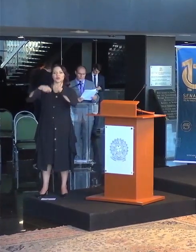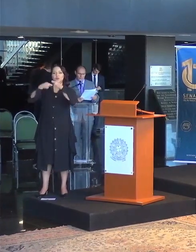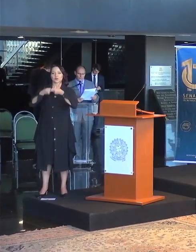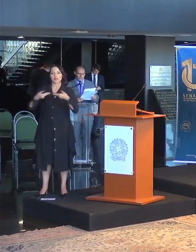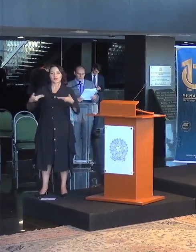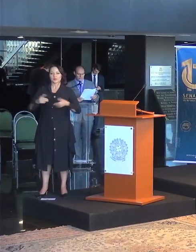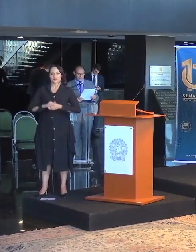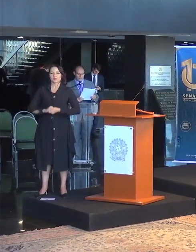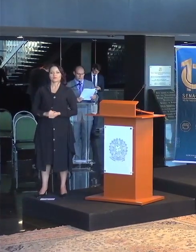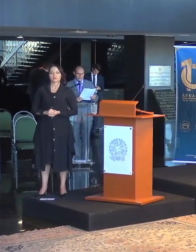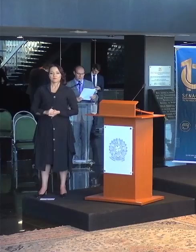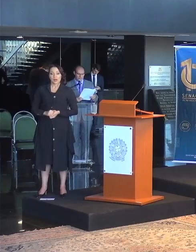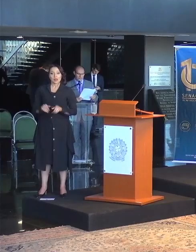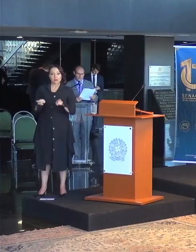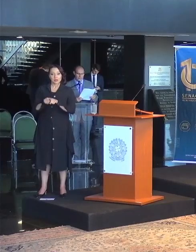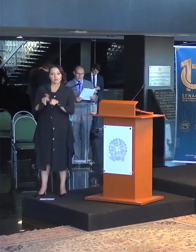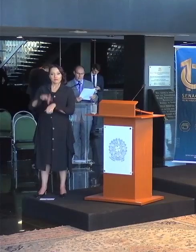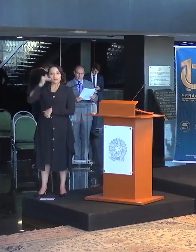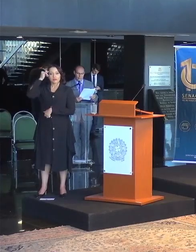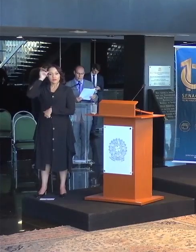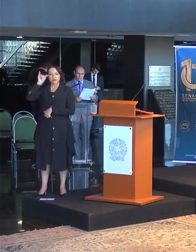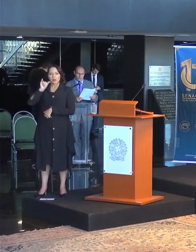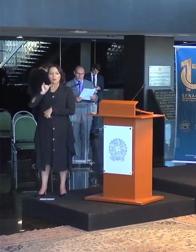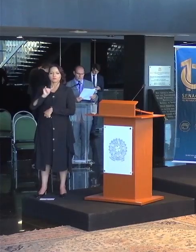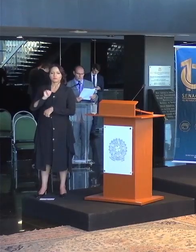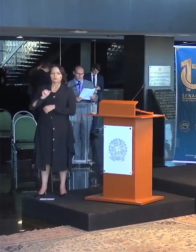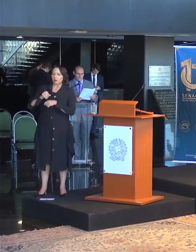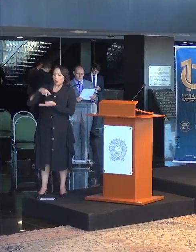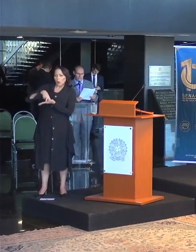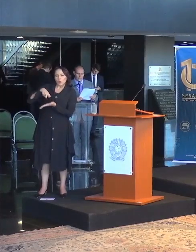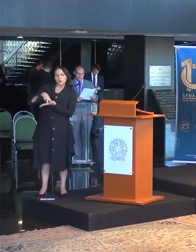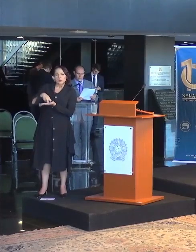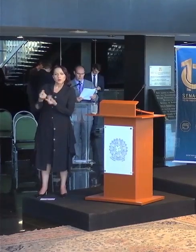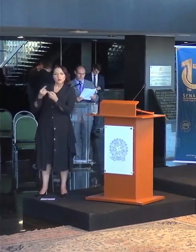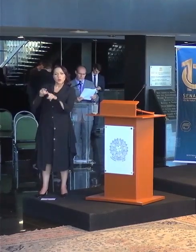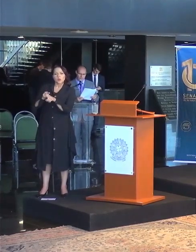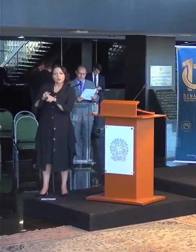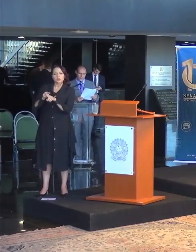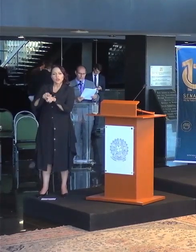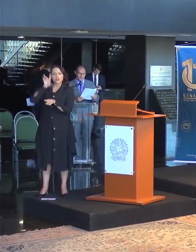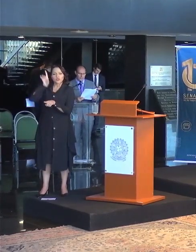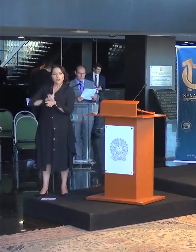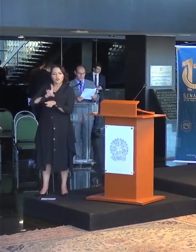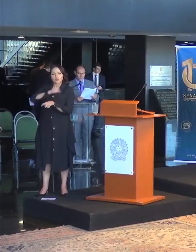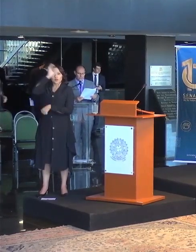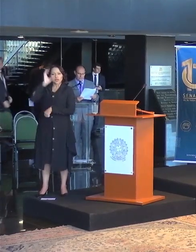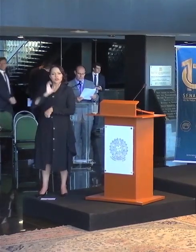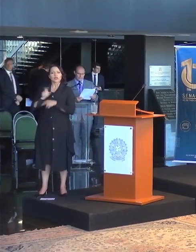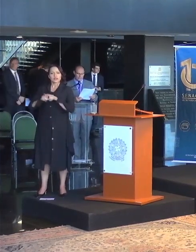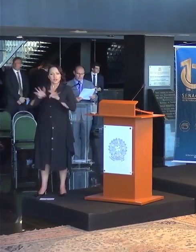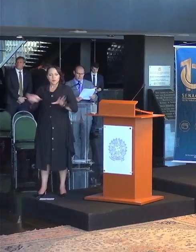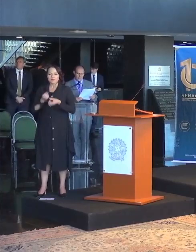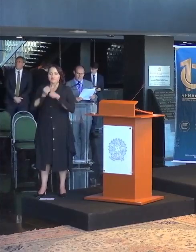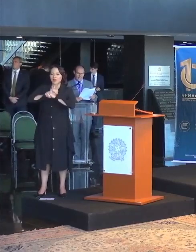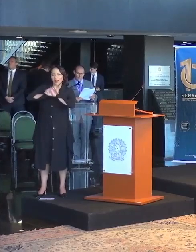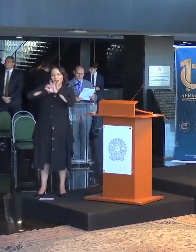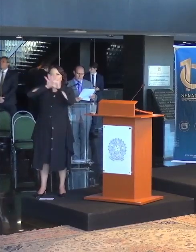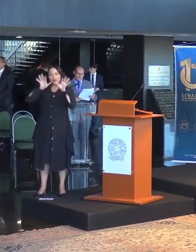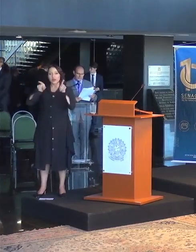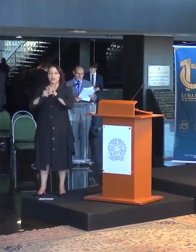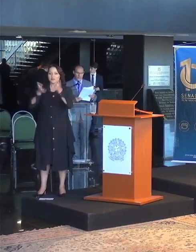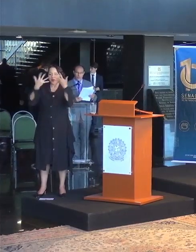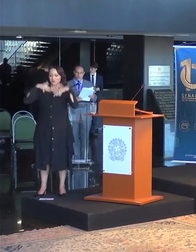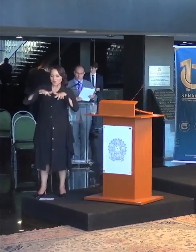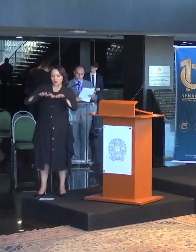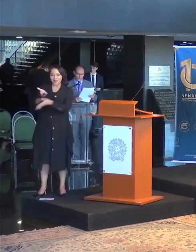econômico. Ela também preveniu e repreendeu condutas que violaram os direitos do consumidor, promoveu a transparência e a